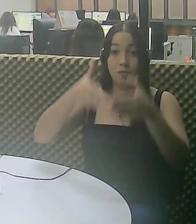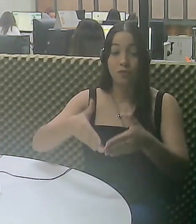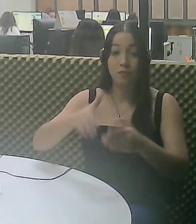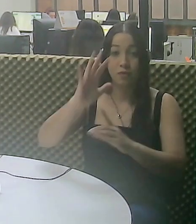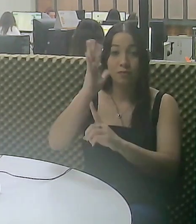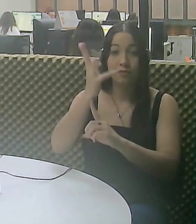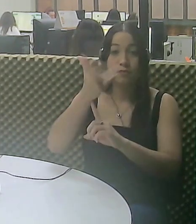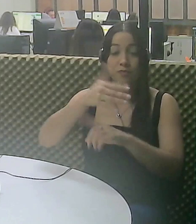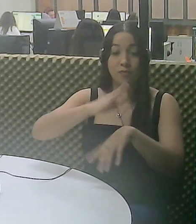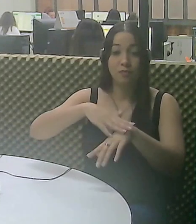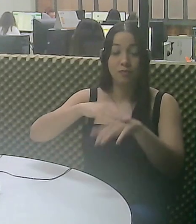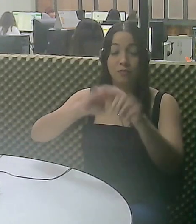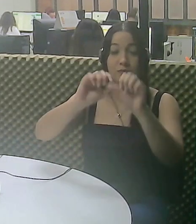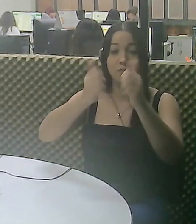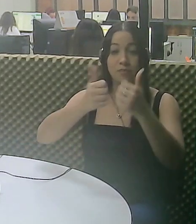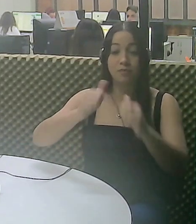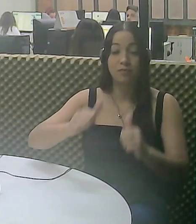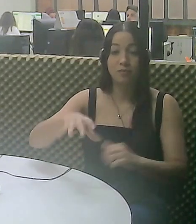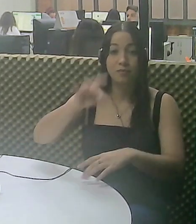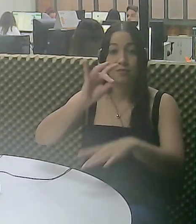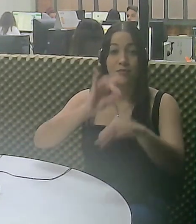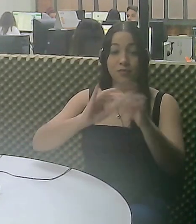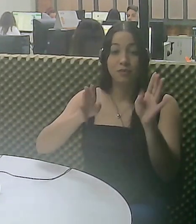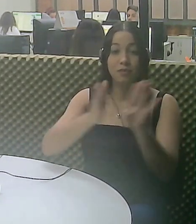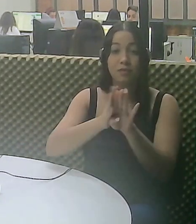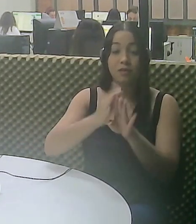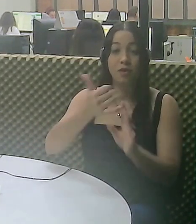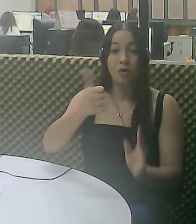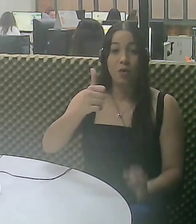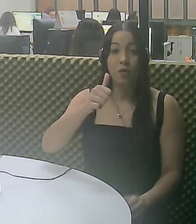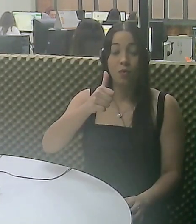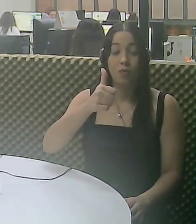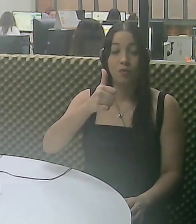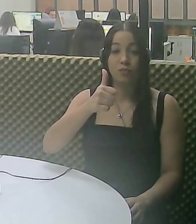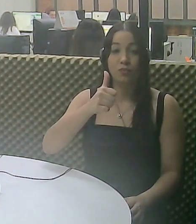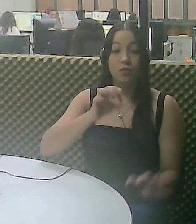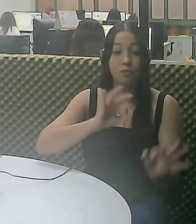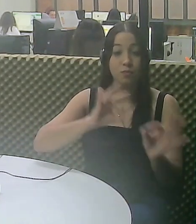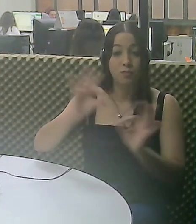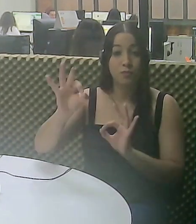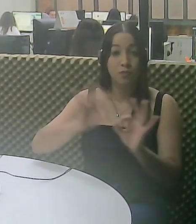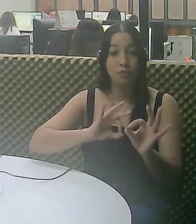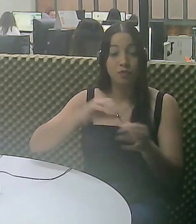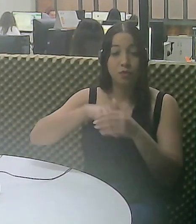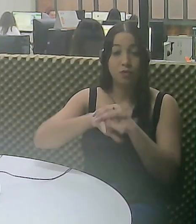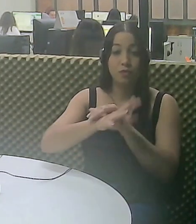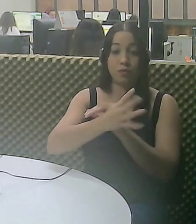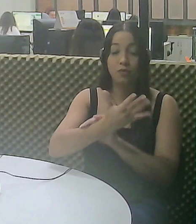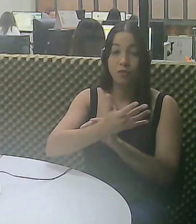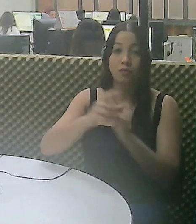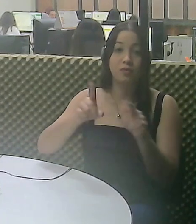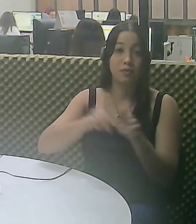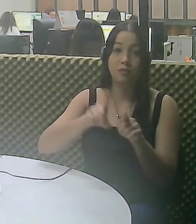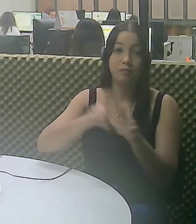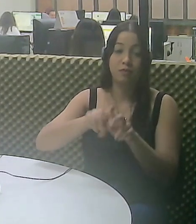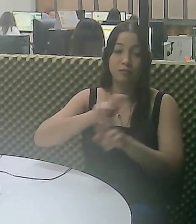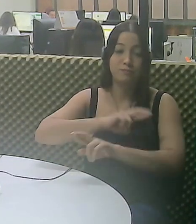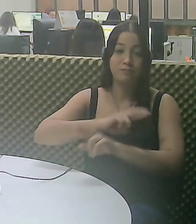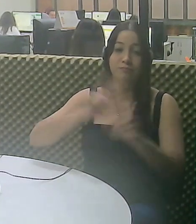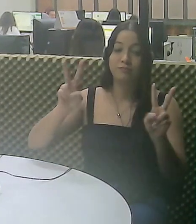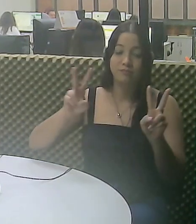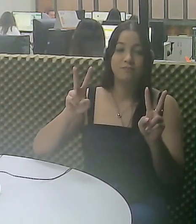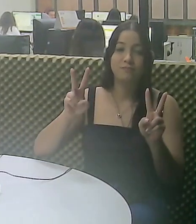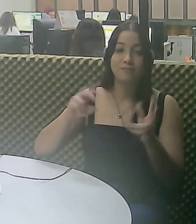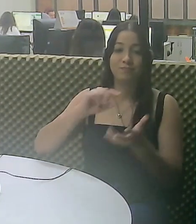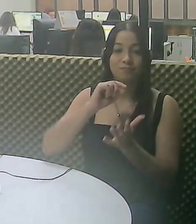produção artesanal e vai selecionar até 11 propostas, entre projetos tradicionais e não tradicionais.